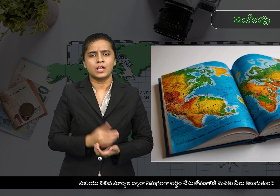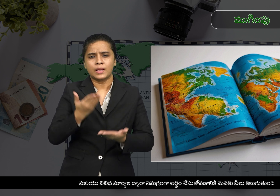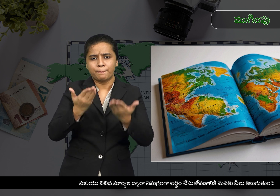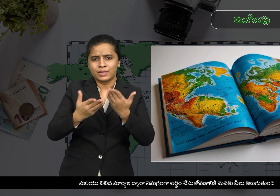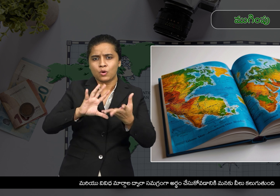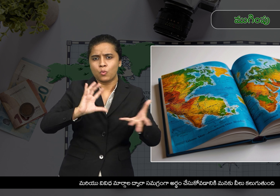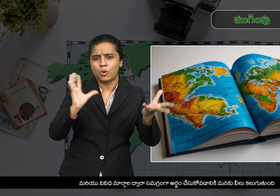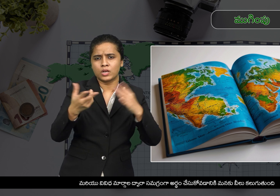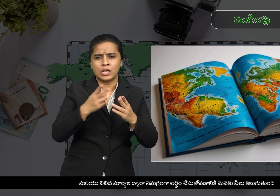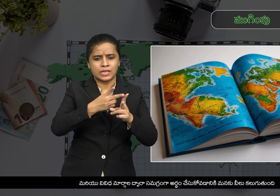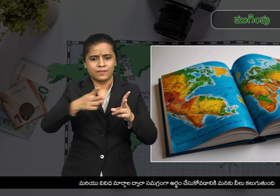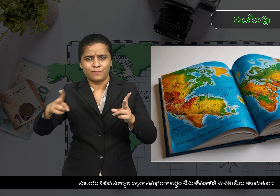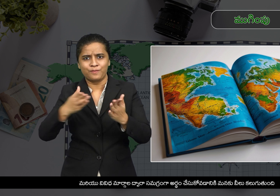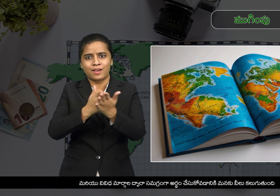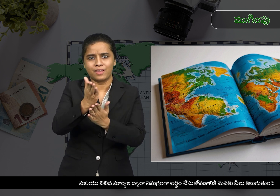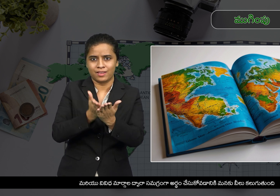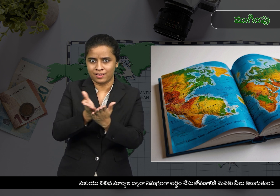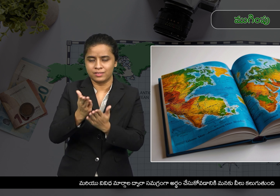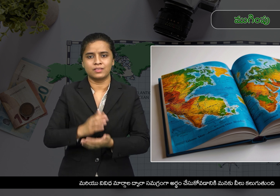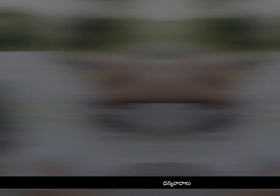అర్థం చేసుకోవడానికి మనకు వీలు కలుగుతుంది.